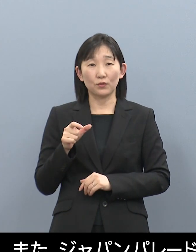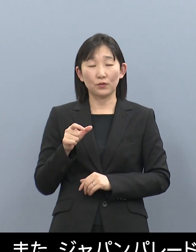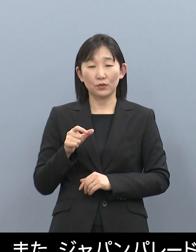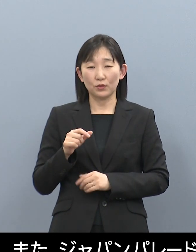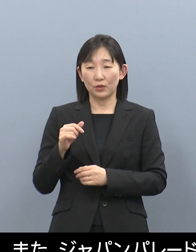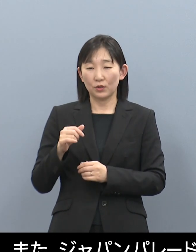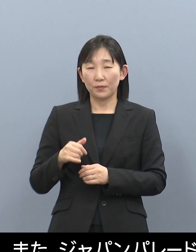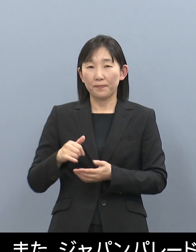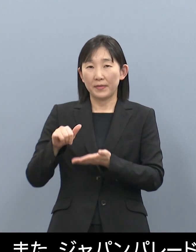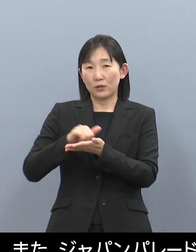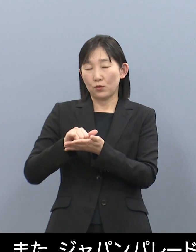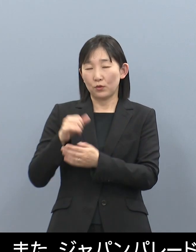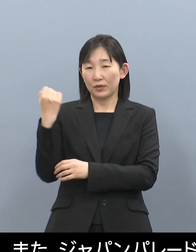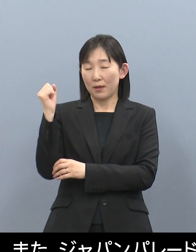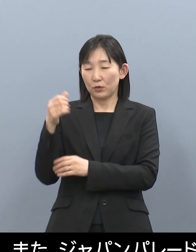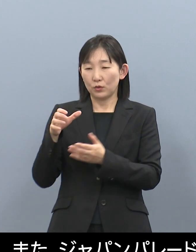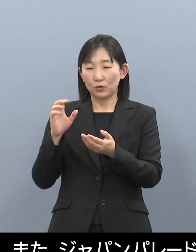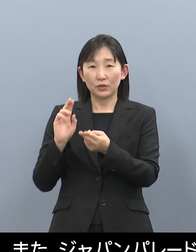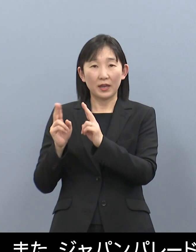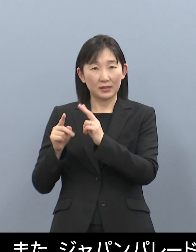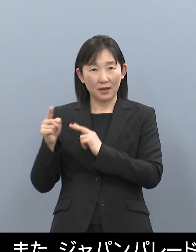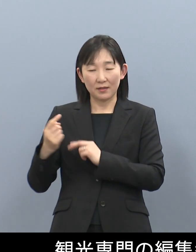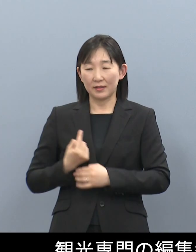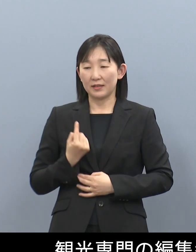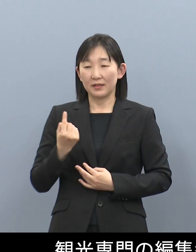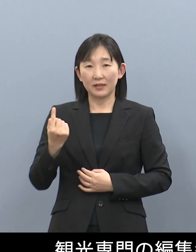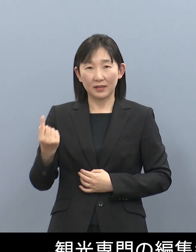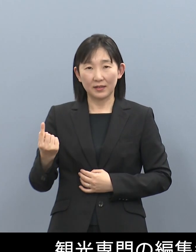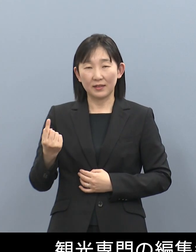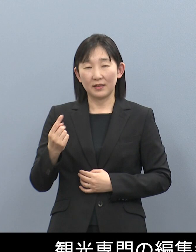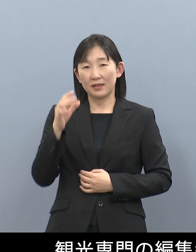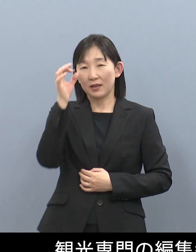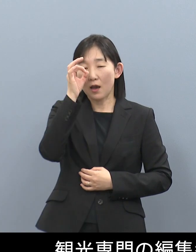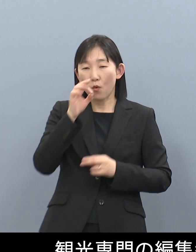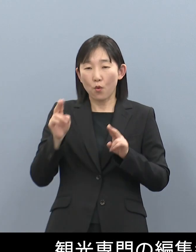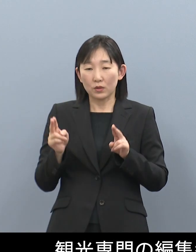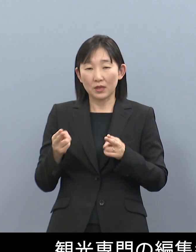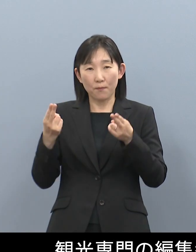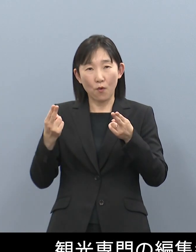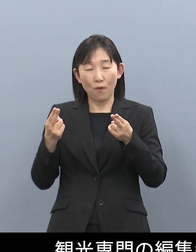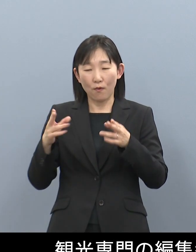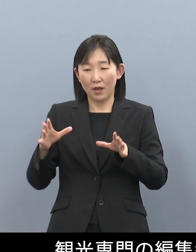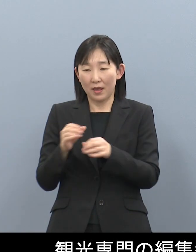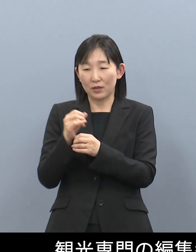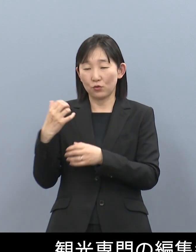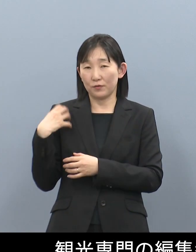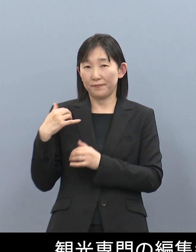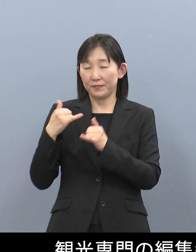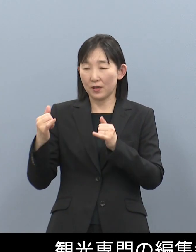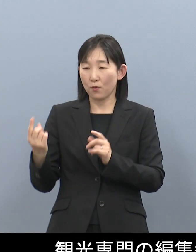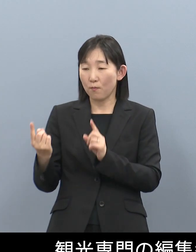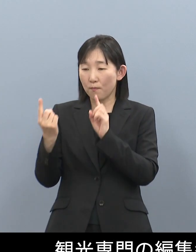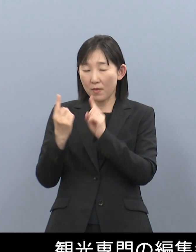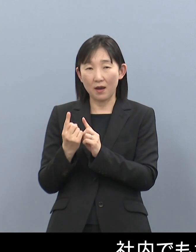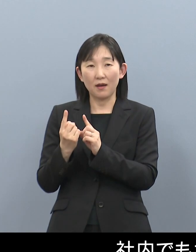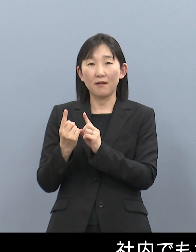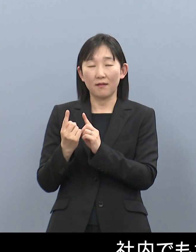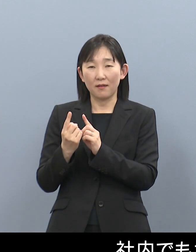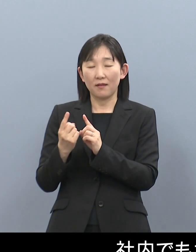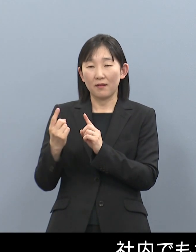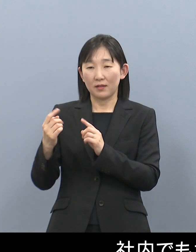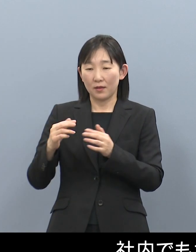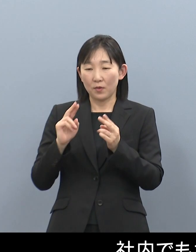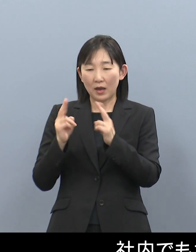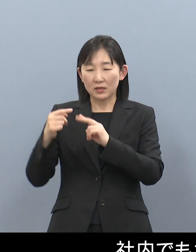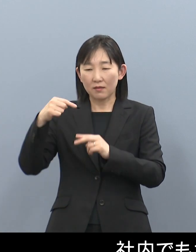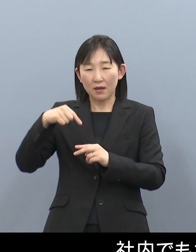ークタイムズ本社の訪問させていただきまして観光専門の編集者の方々と面会をいたしまして社内